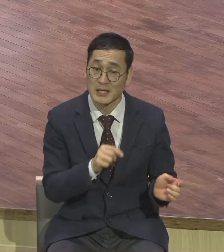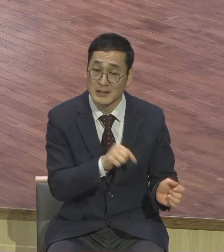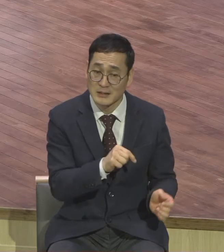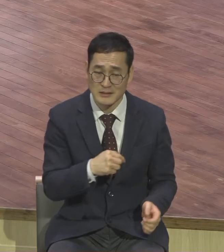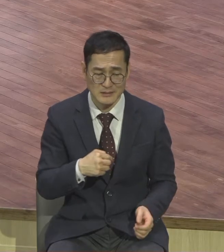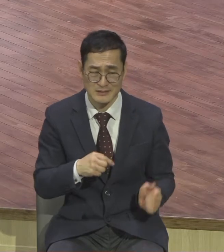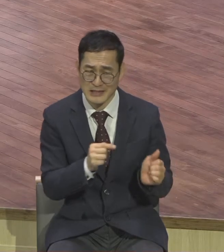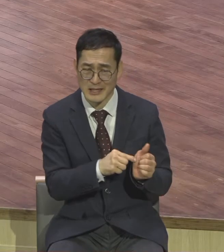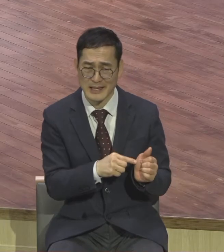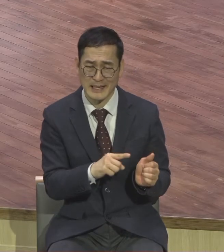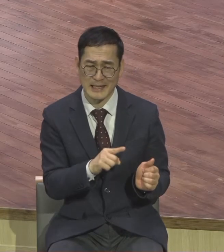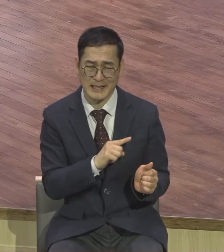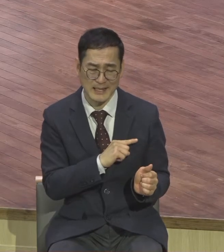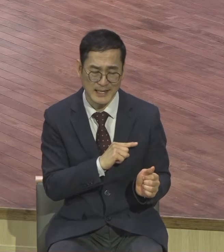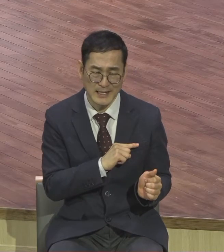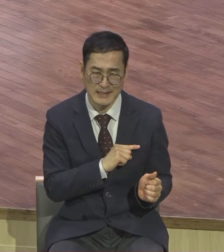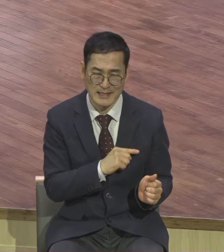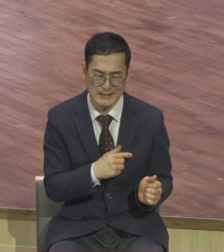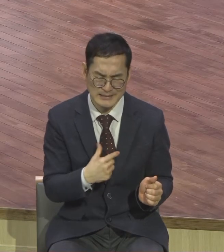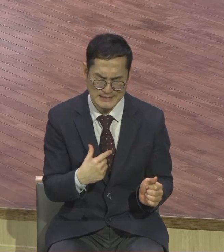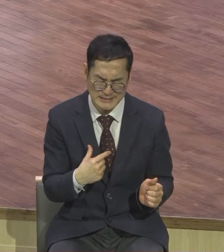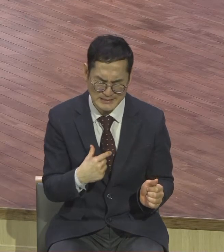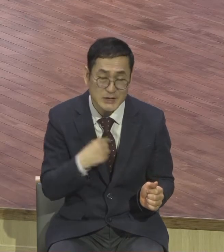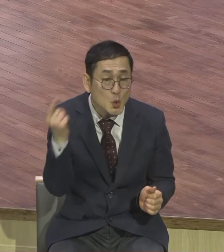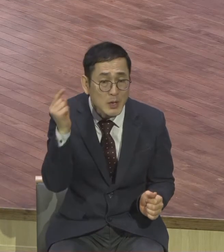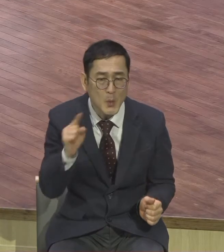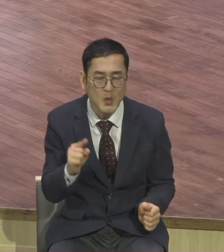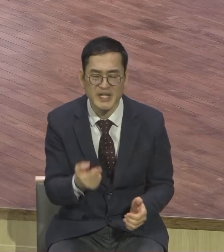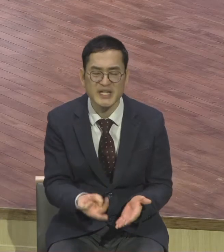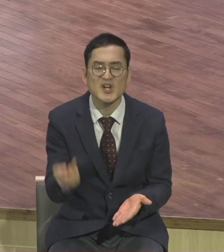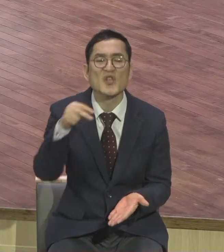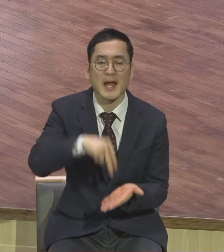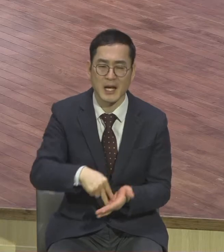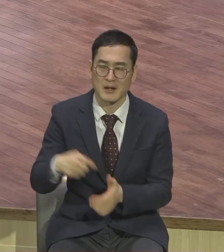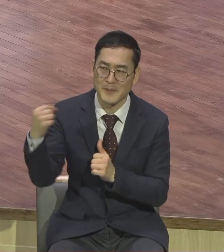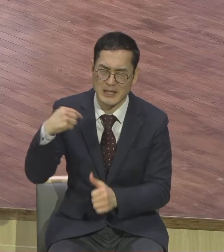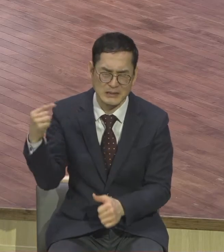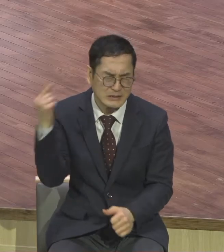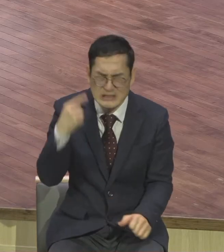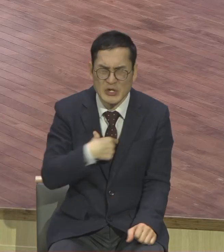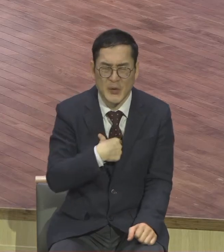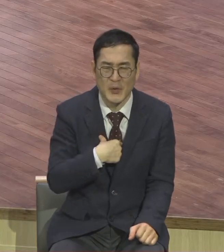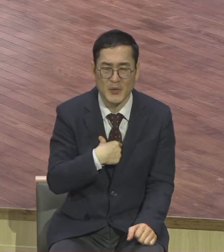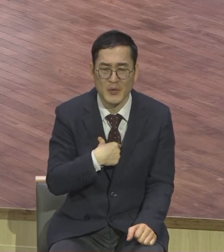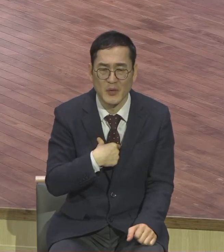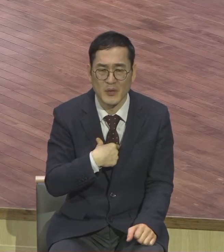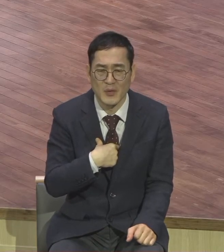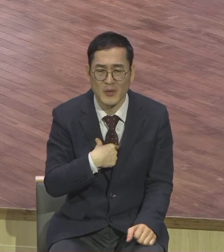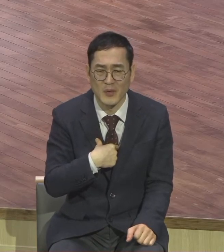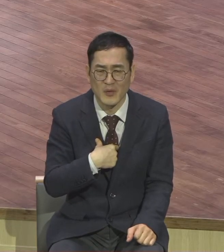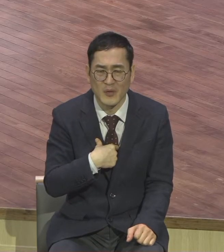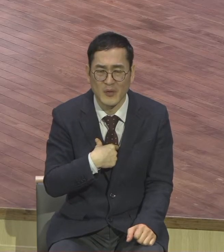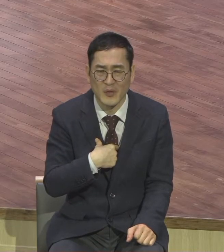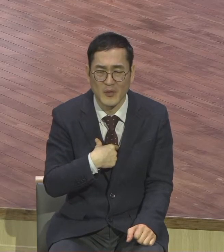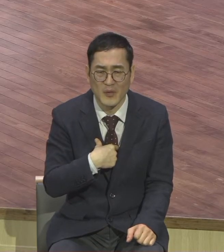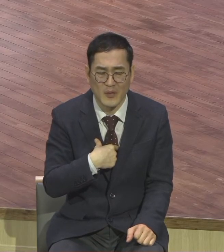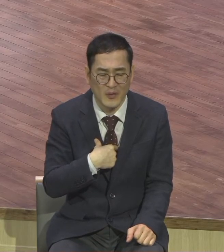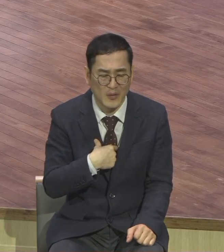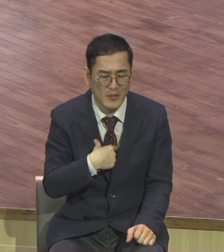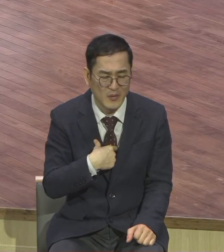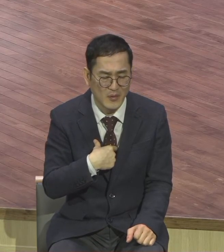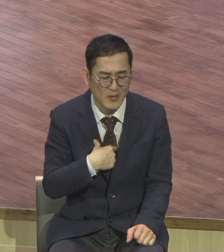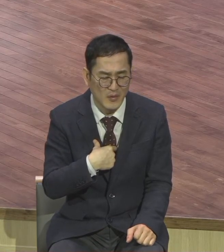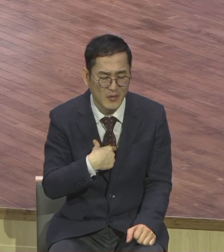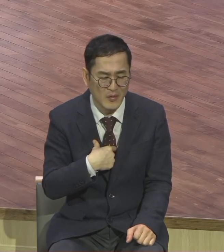이 귀신 잡혀있는 사람 일어나라 그 착한 애가 평소에도 너무 착해요. 예수가 있으면 일어나라 확